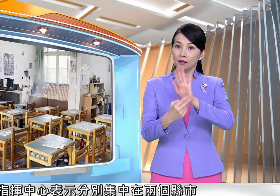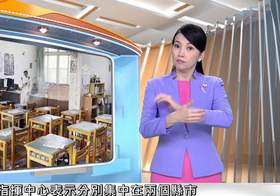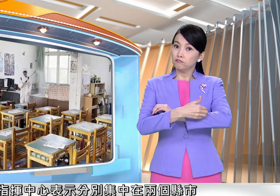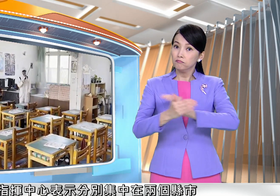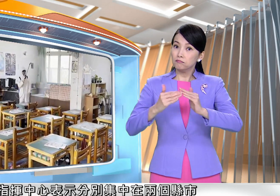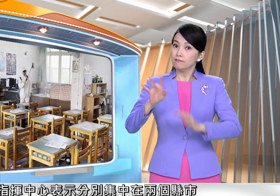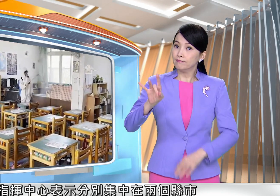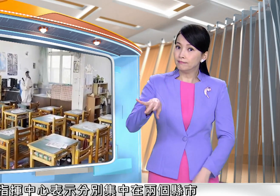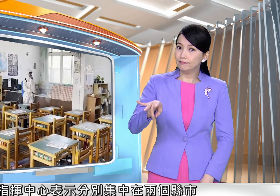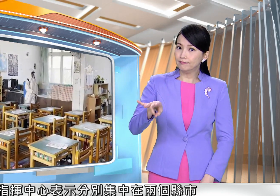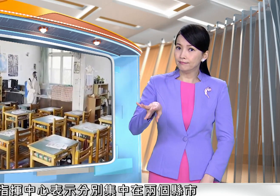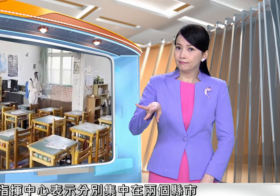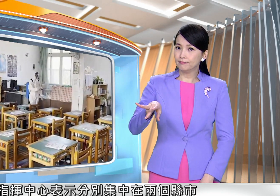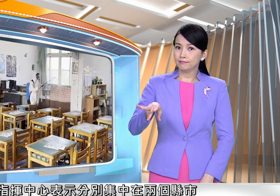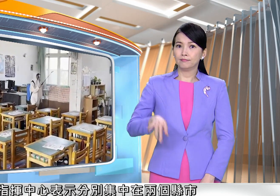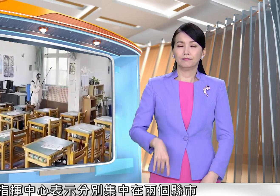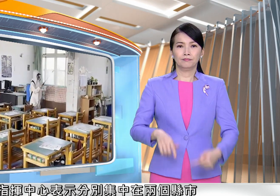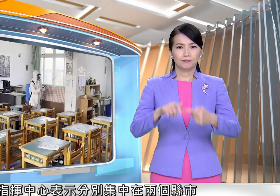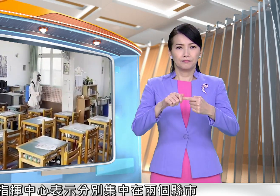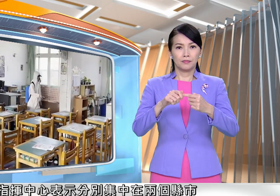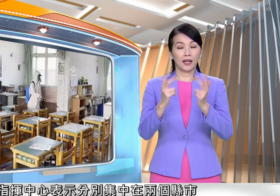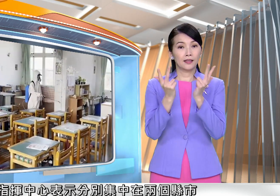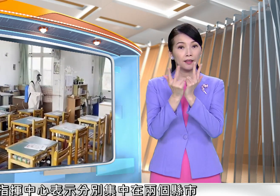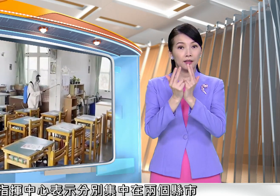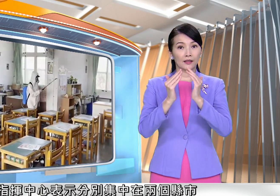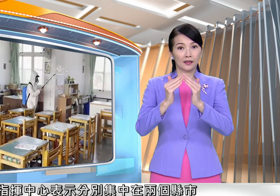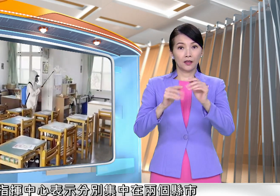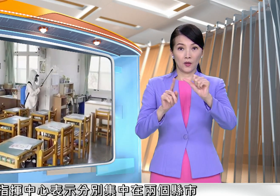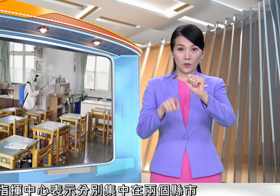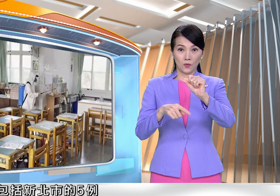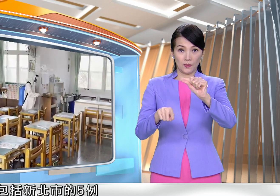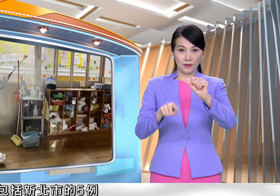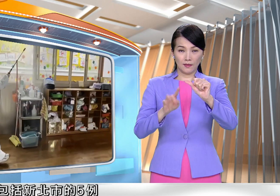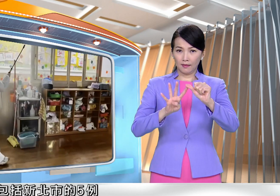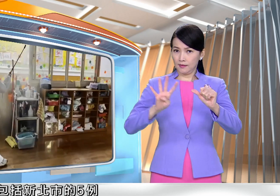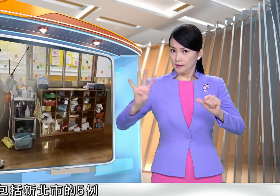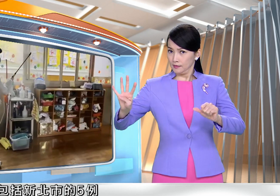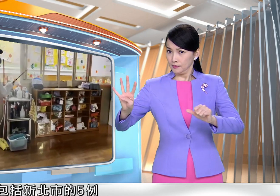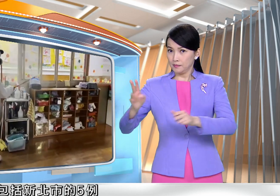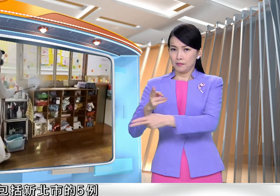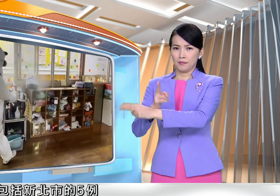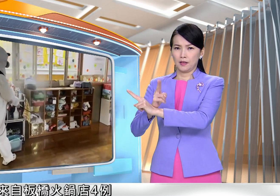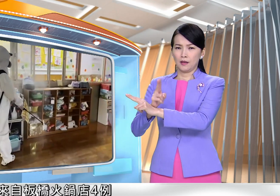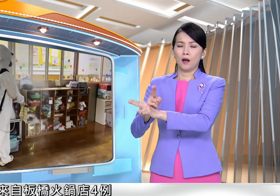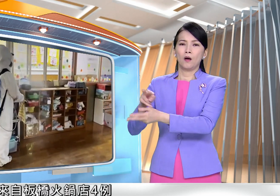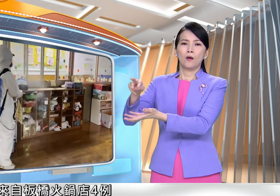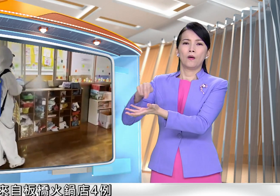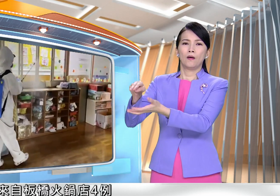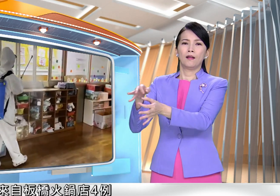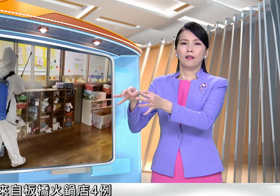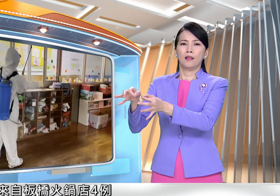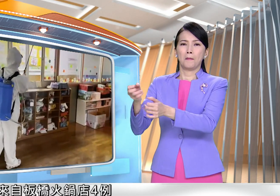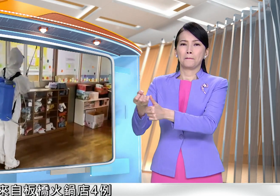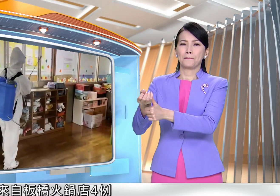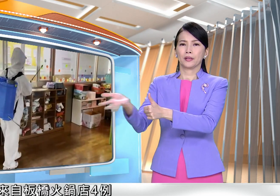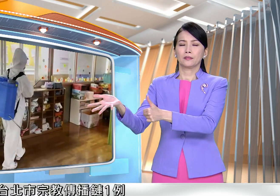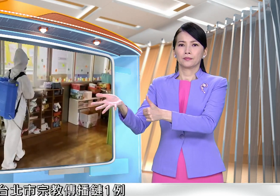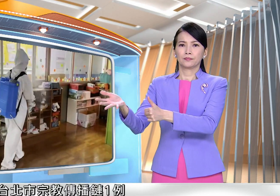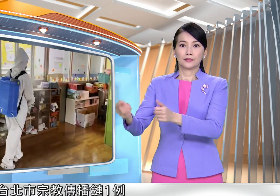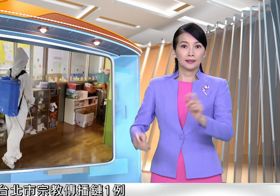中在两个县市，包括新北市的5例，是来自板桥火锅店4例，台北市宗教传播